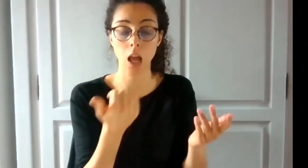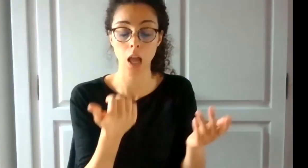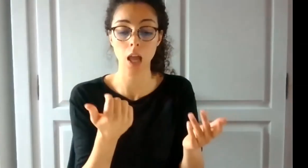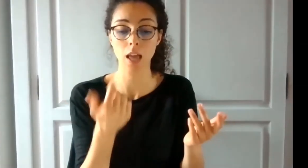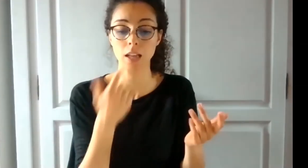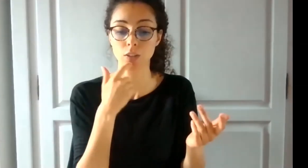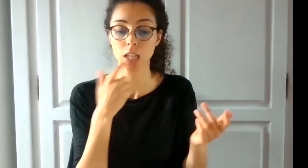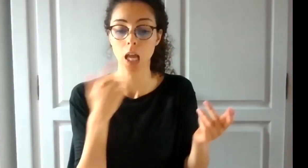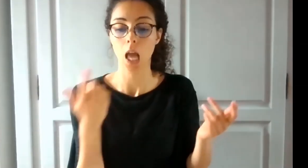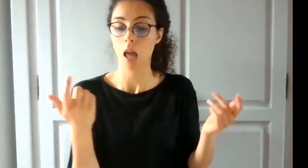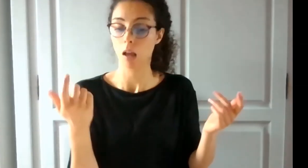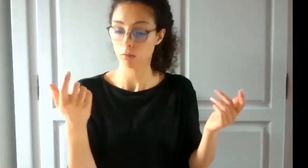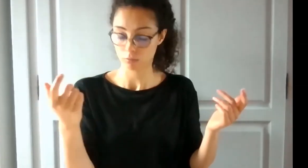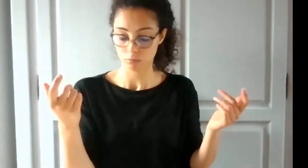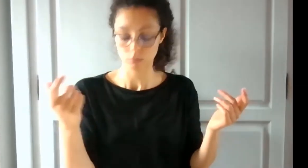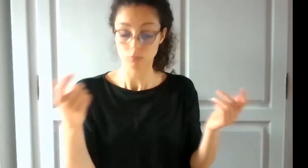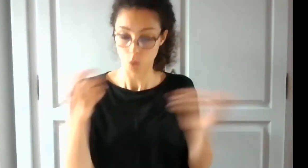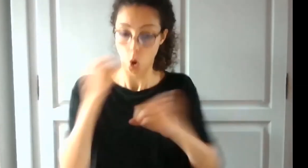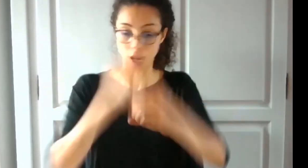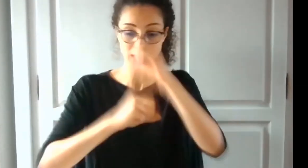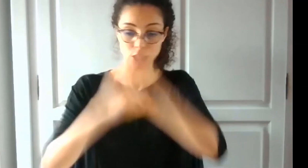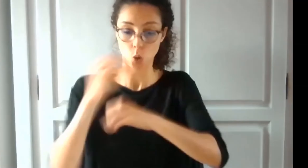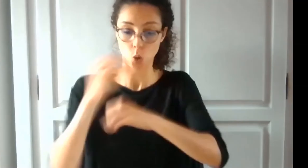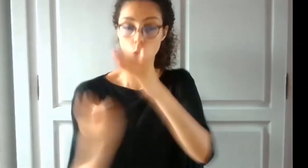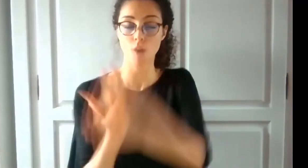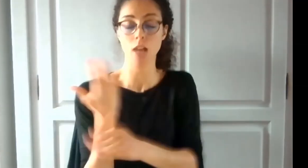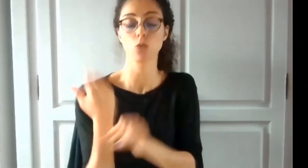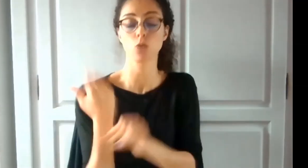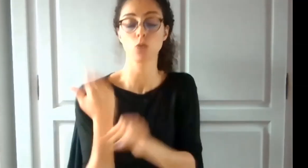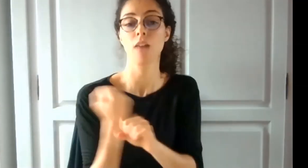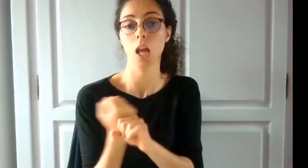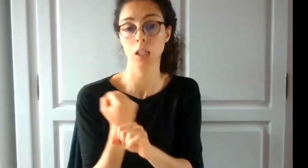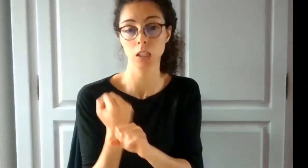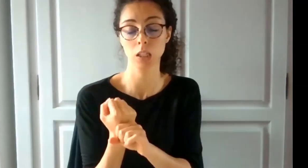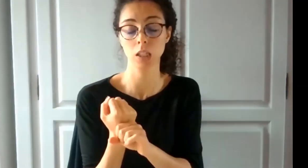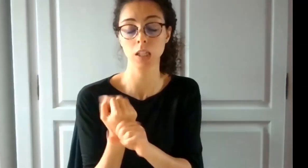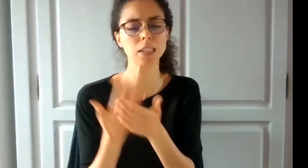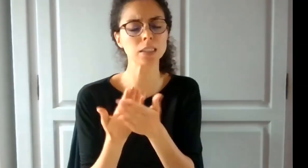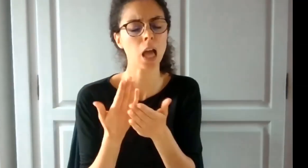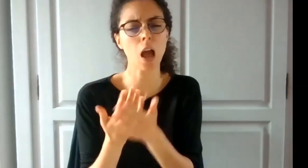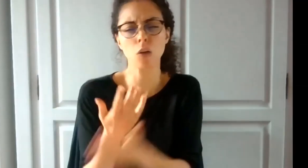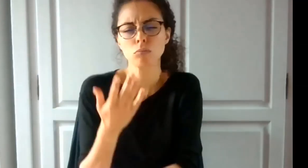réorganiser le travail. On n'en entend jamais parler